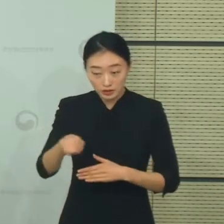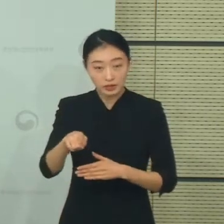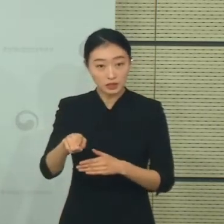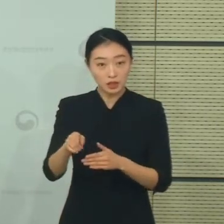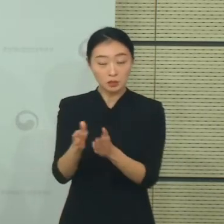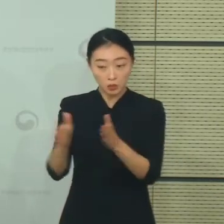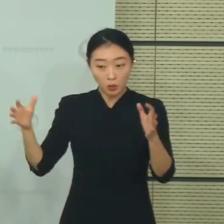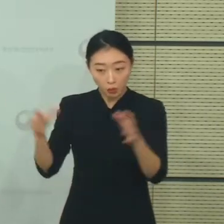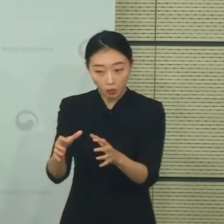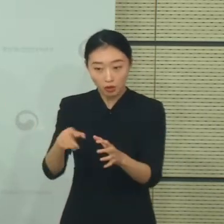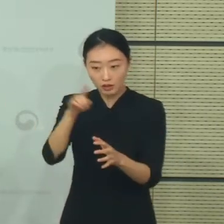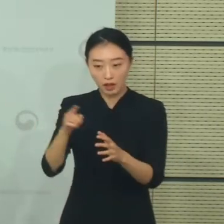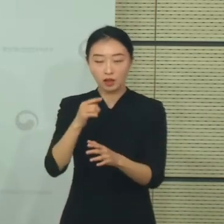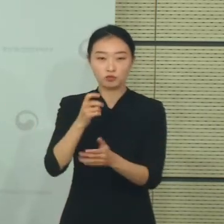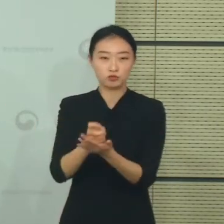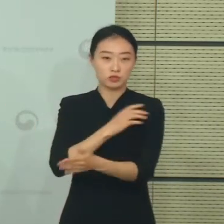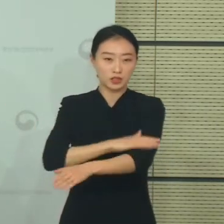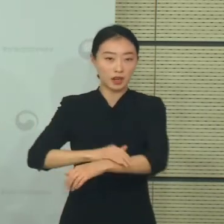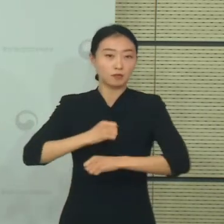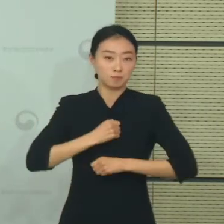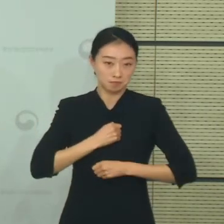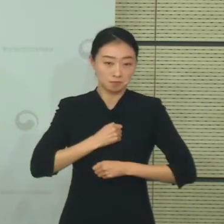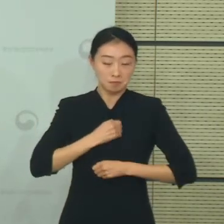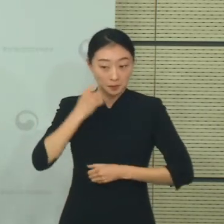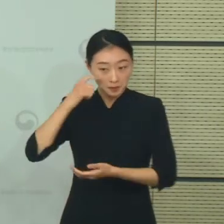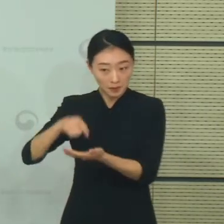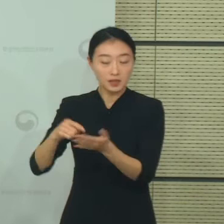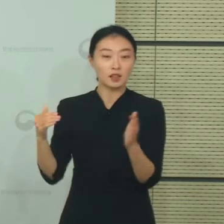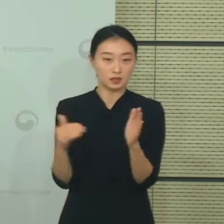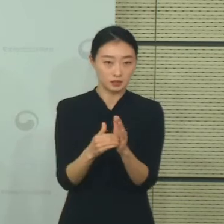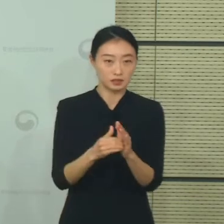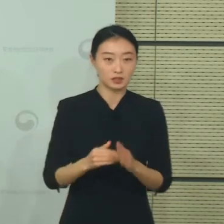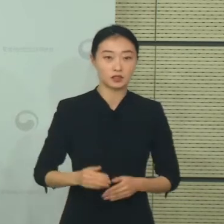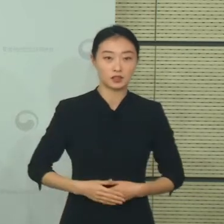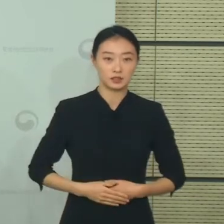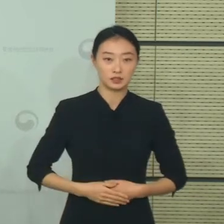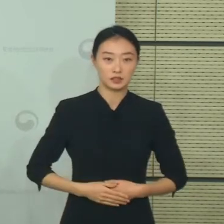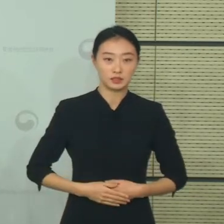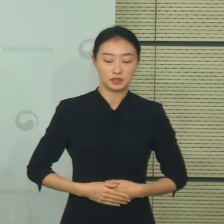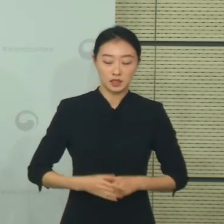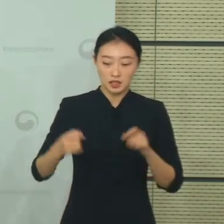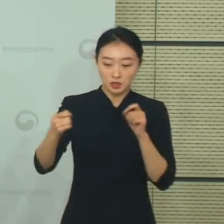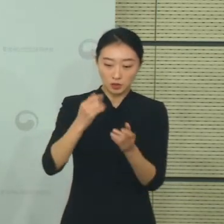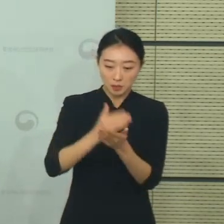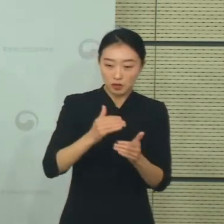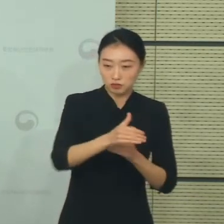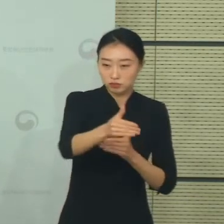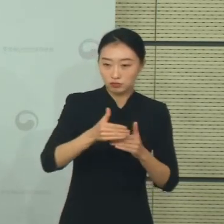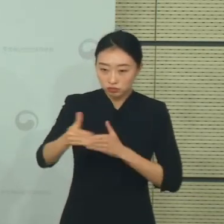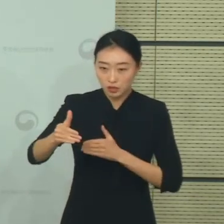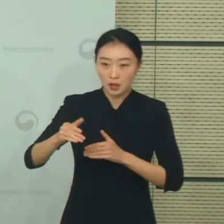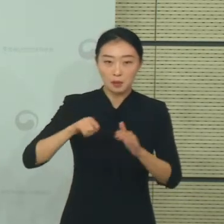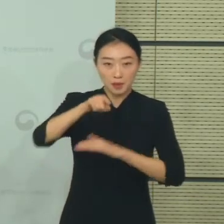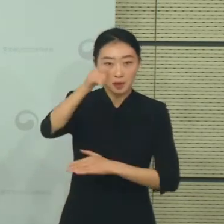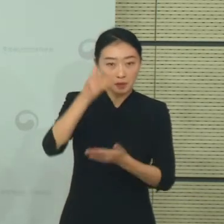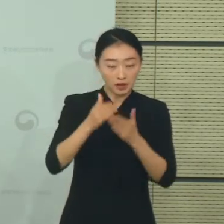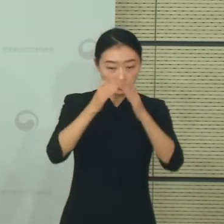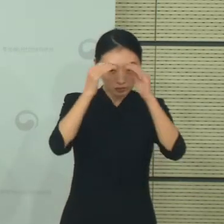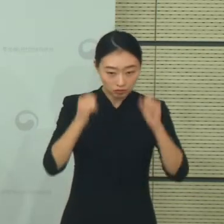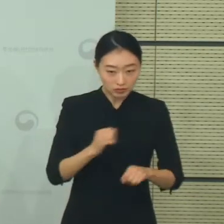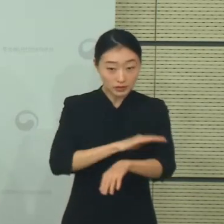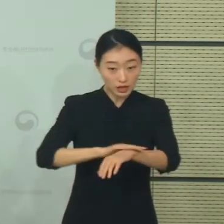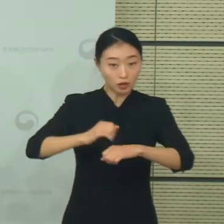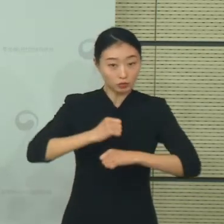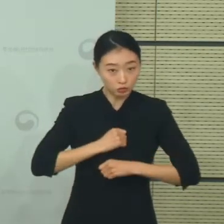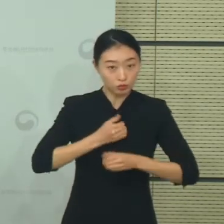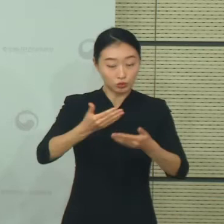것으로 확인이 되었습니다. 강도 높은 사회적 거리두기에 동참해 주신 종교계와 신자 여러분들께 깊이